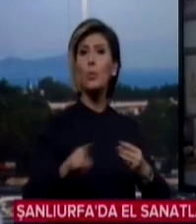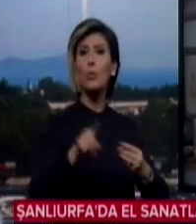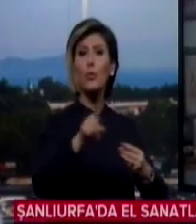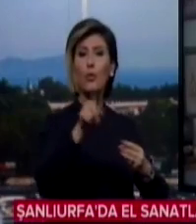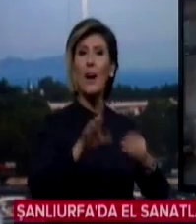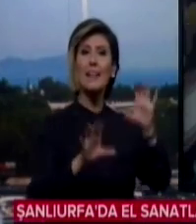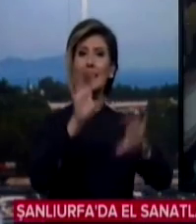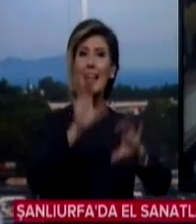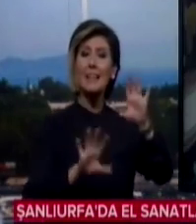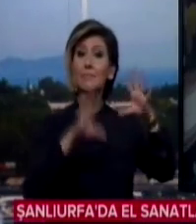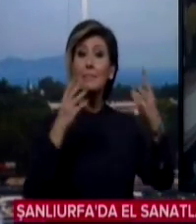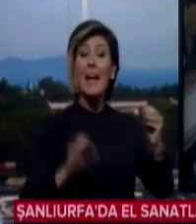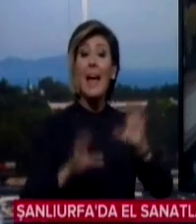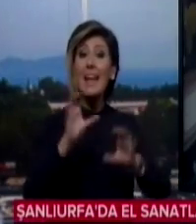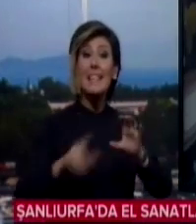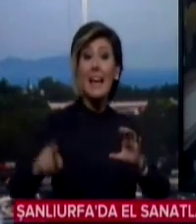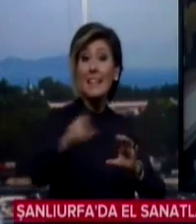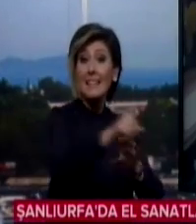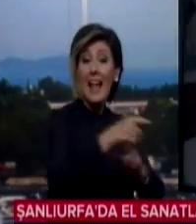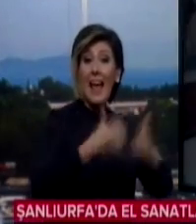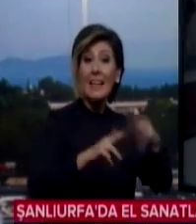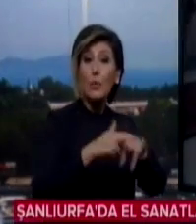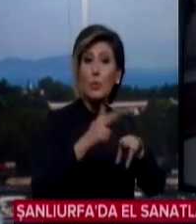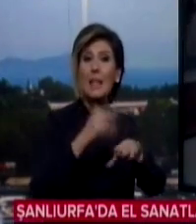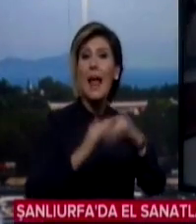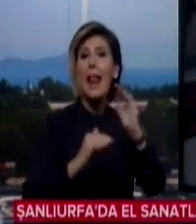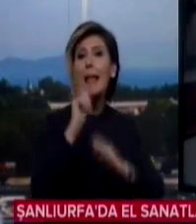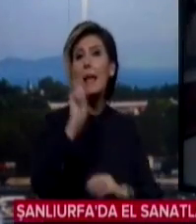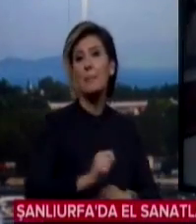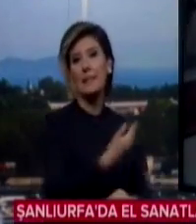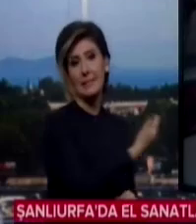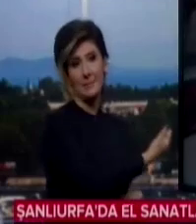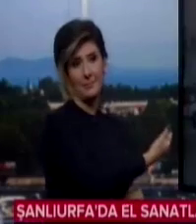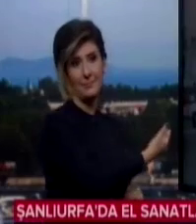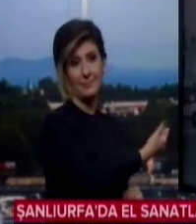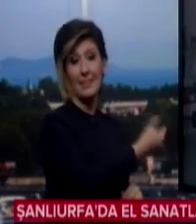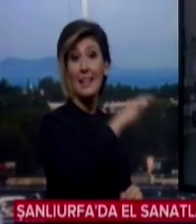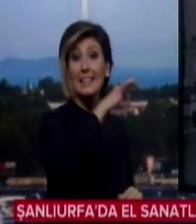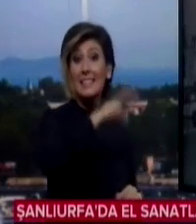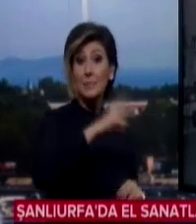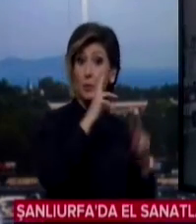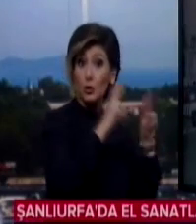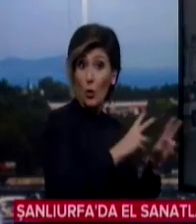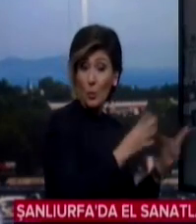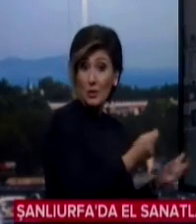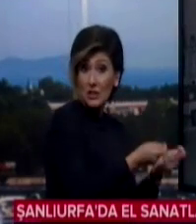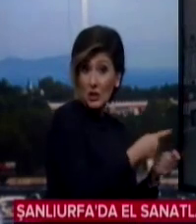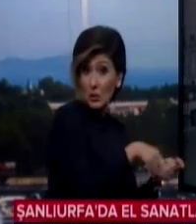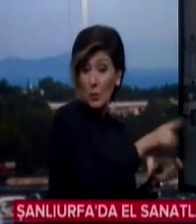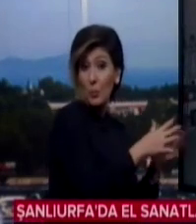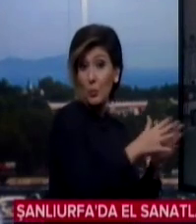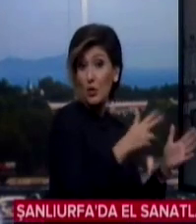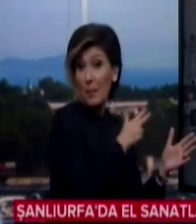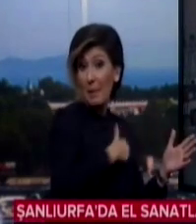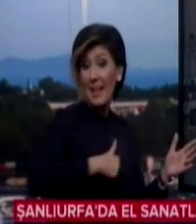alan eserlerin ortak özelliği engelli kursiyerlerin ellerinde hayat bulmuş olmaları. Şu anda görmüş olduğunuz çalışmalar